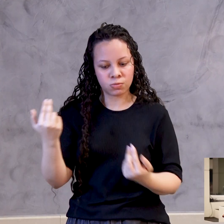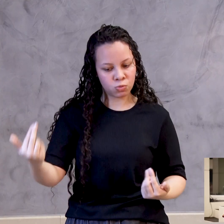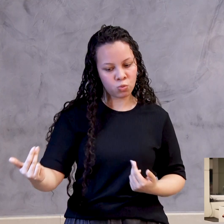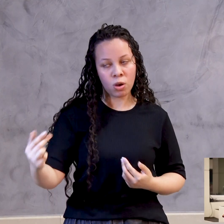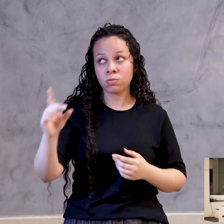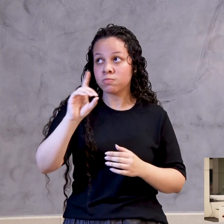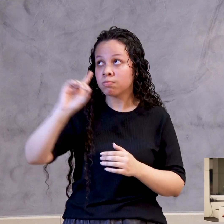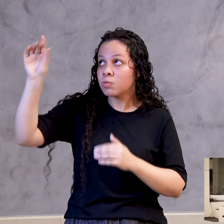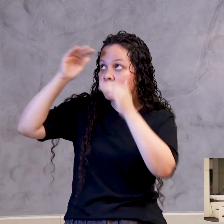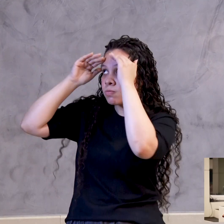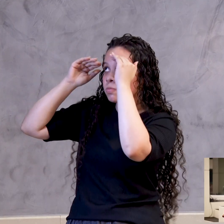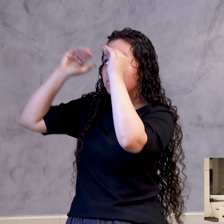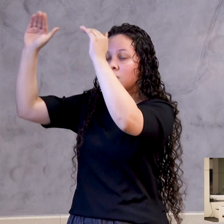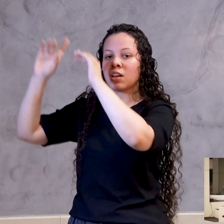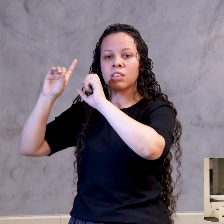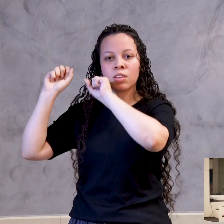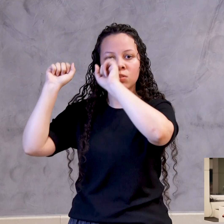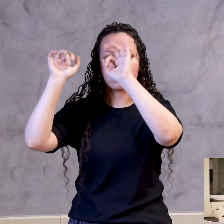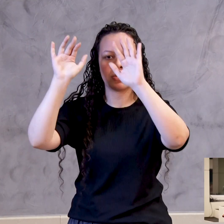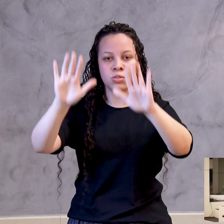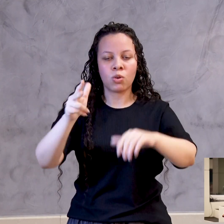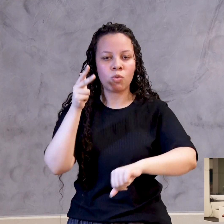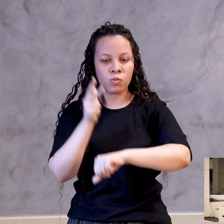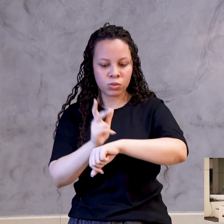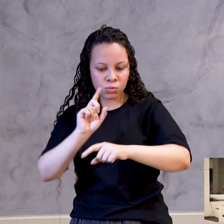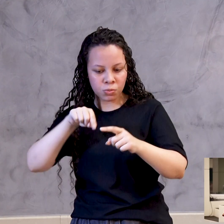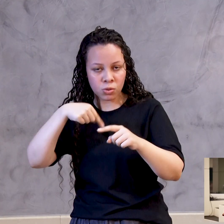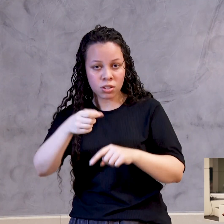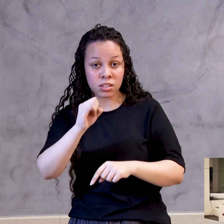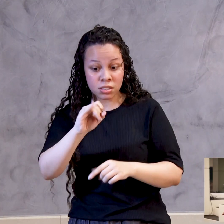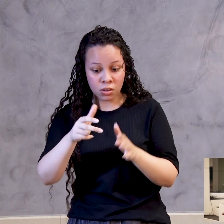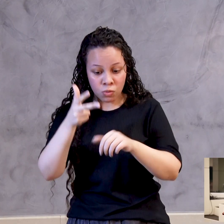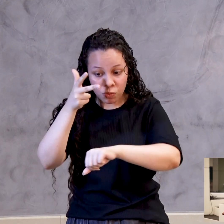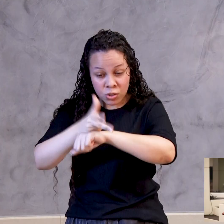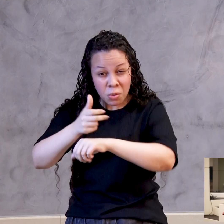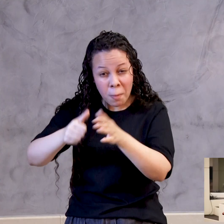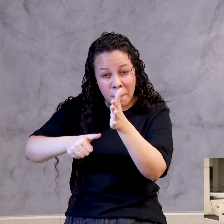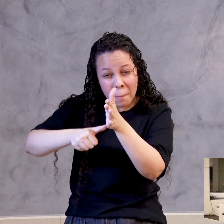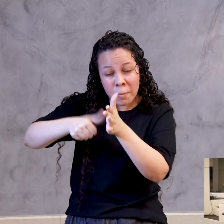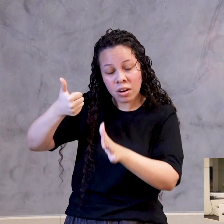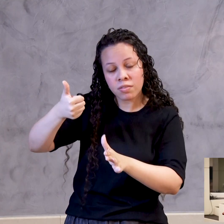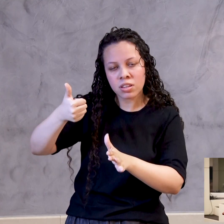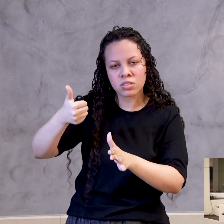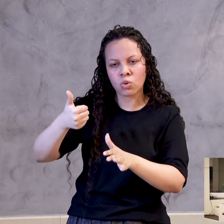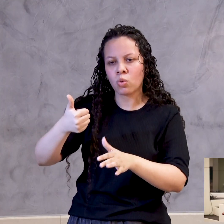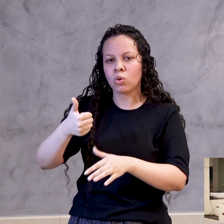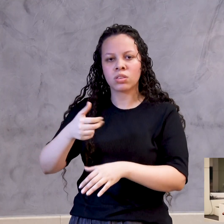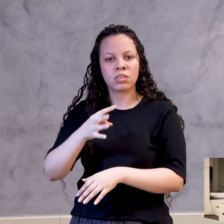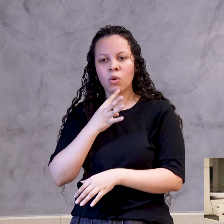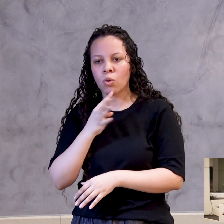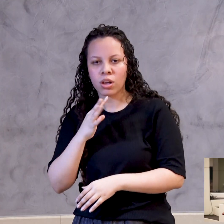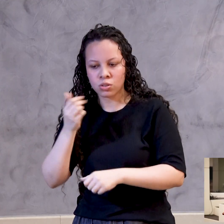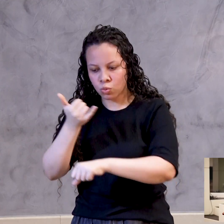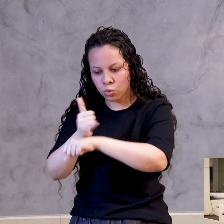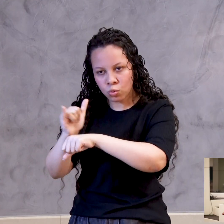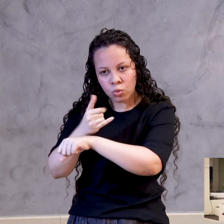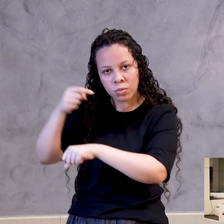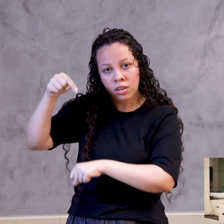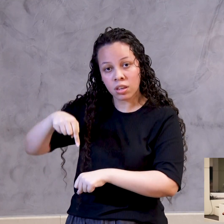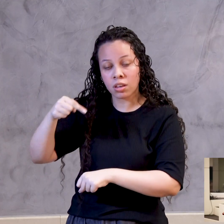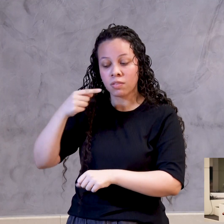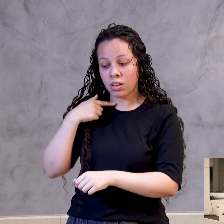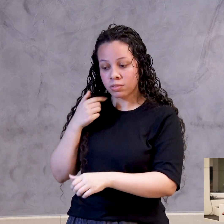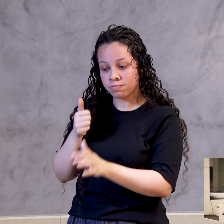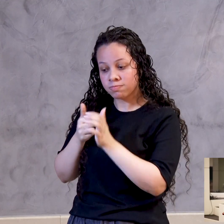nosso próximo vídeo. Se você viu esse vídeo a primeira vez, não conhece o nosso canal, se inscreva no canal, entre na nossa playlist, pegue